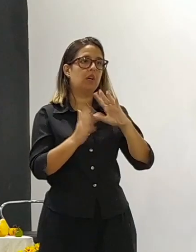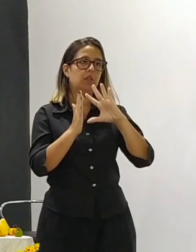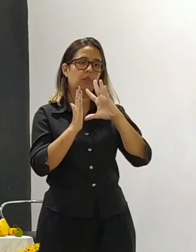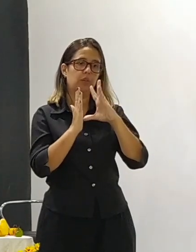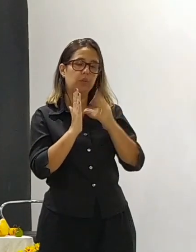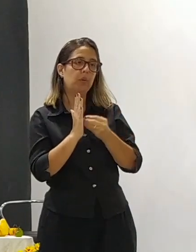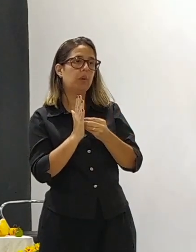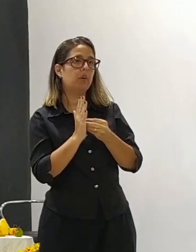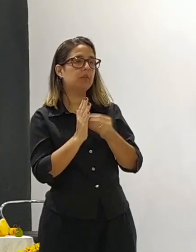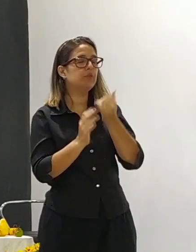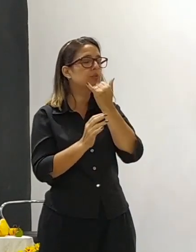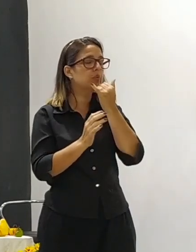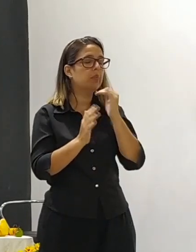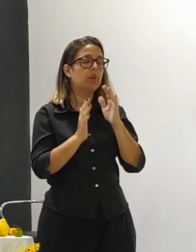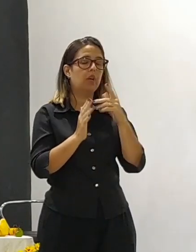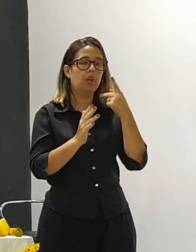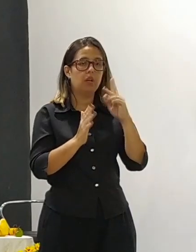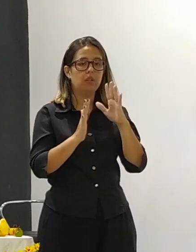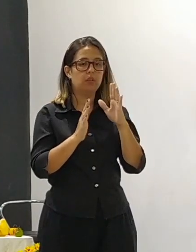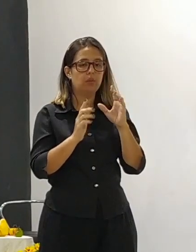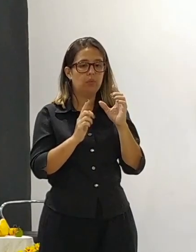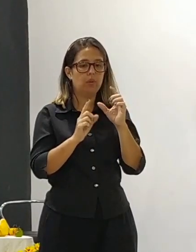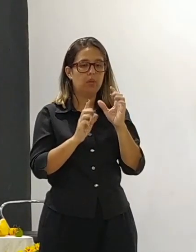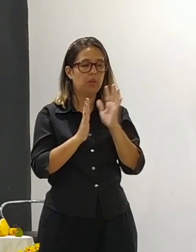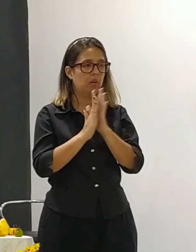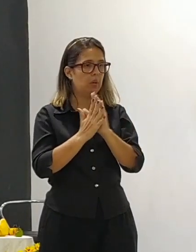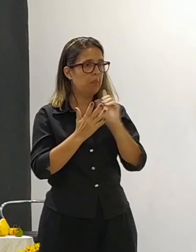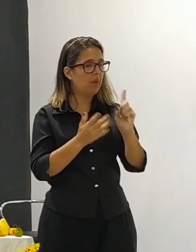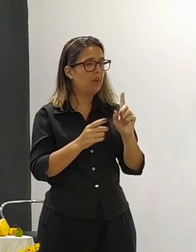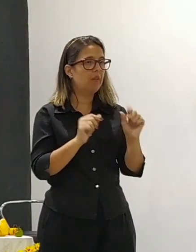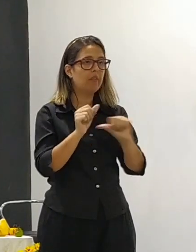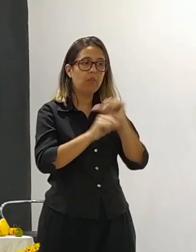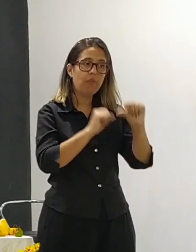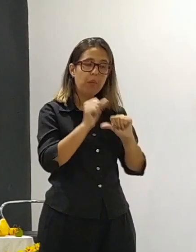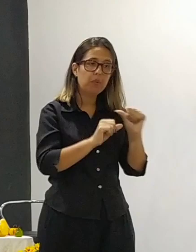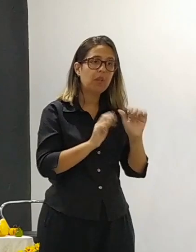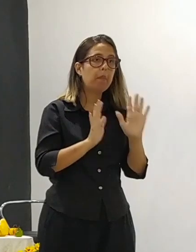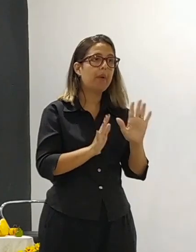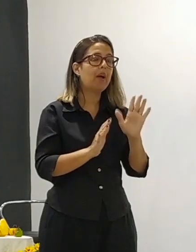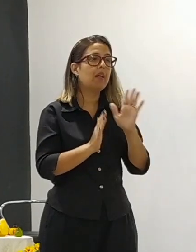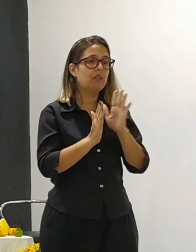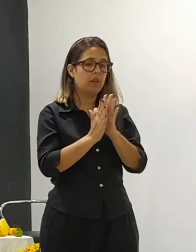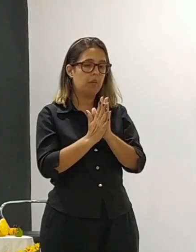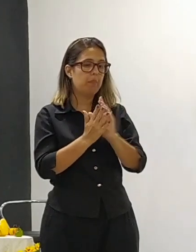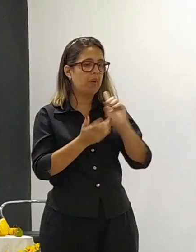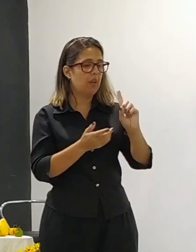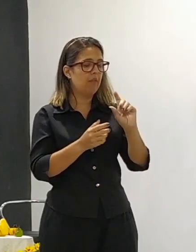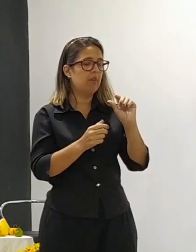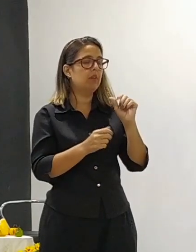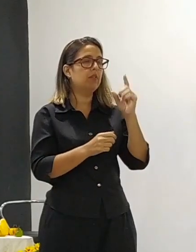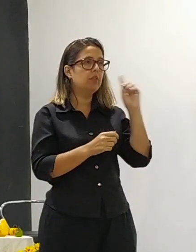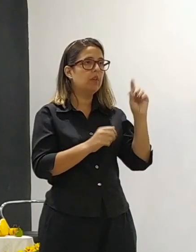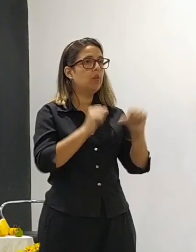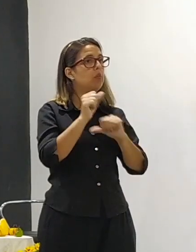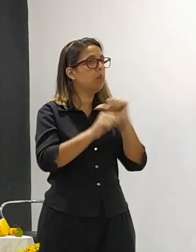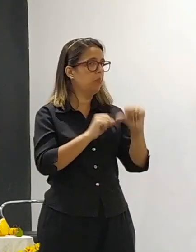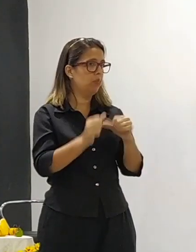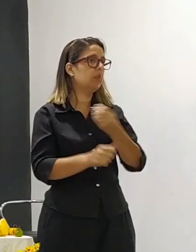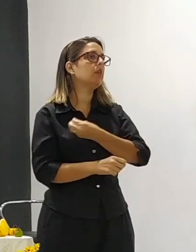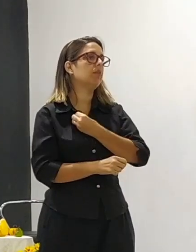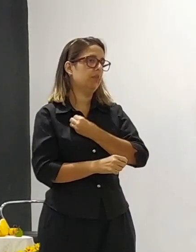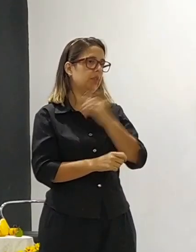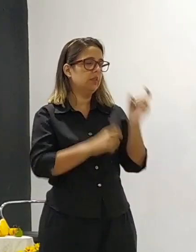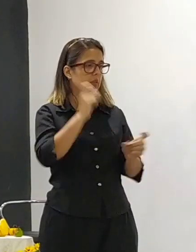outro, mas a palavra de Deus vai. Quando a palavra de Deus está na tua boca, ela tem poder, porque é